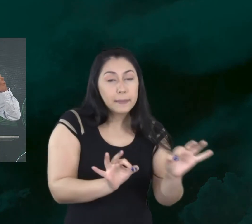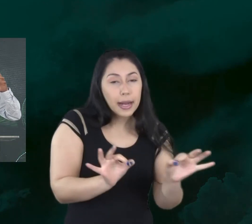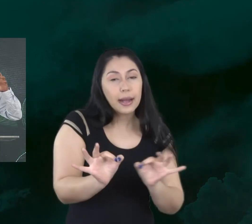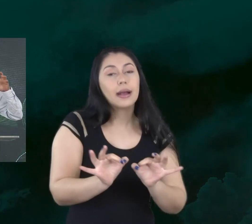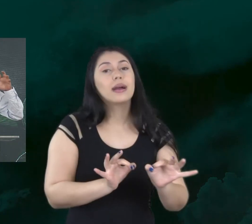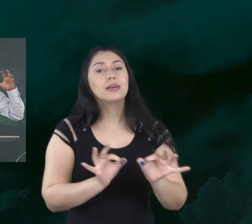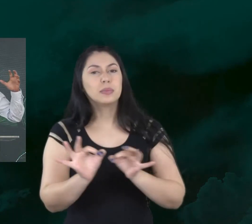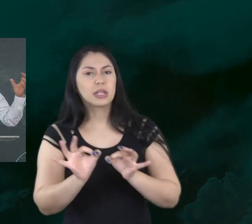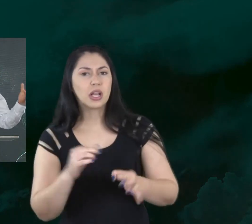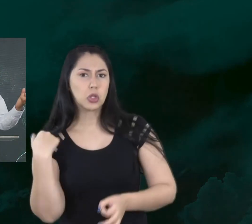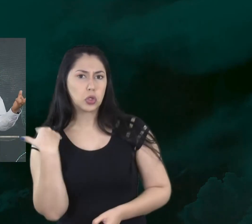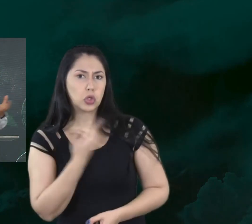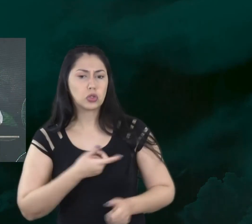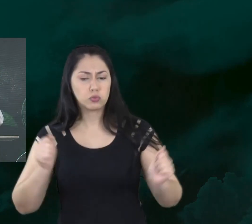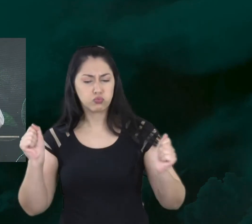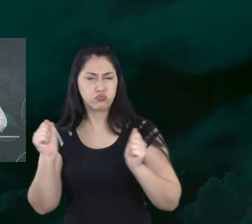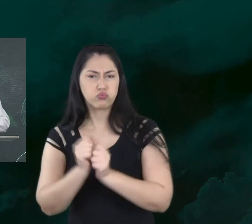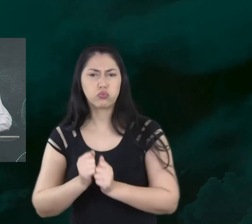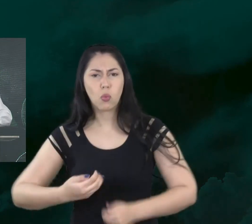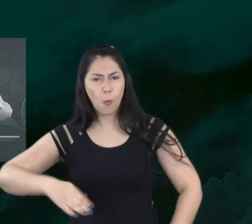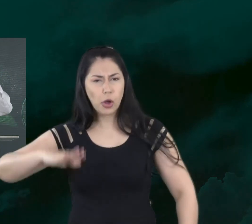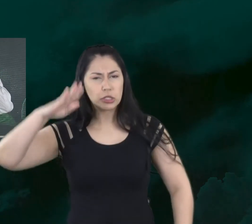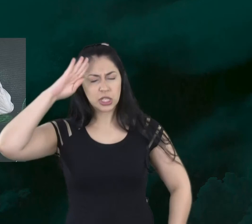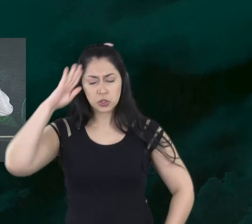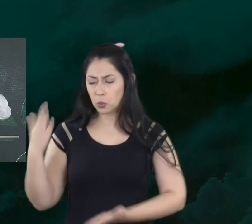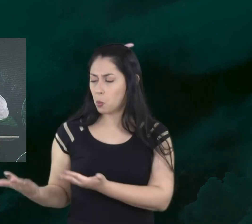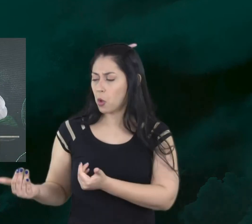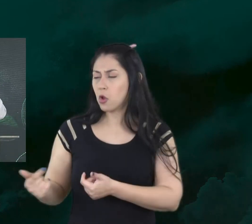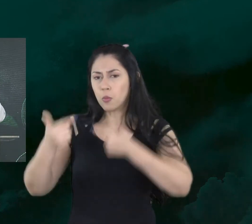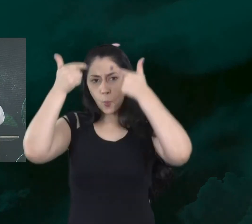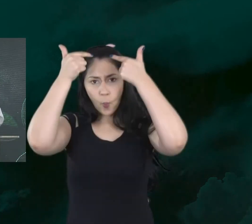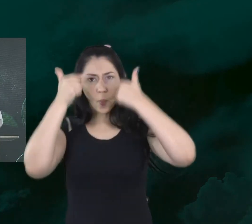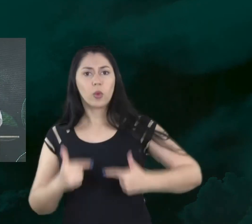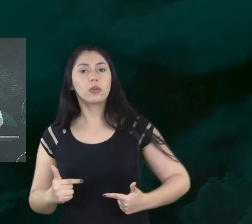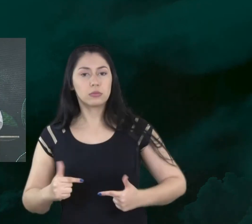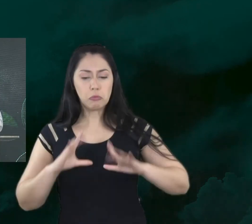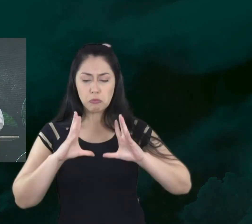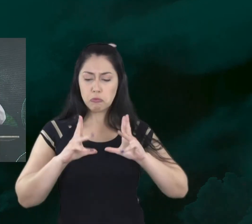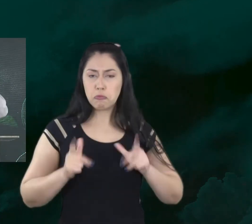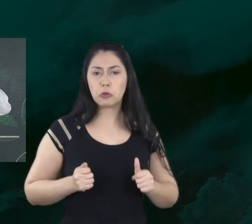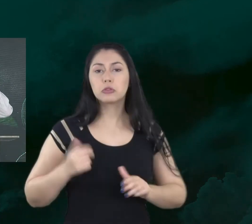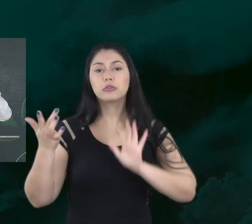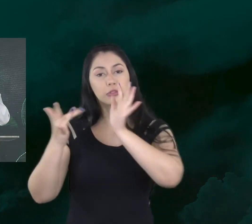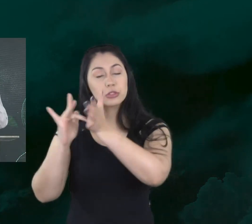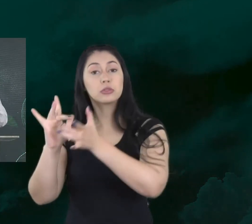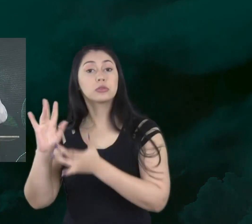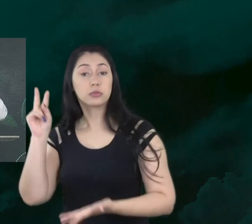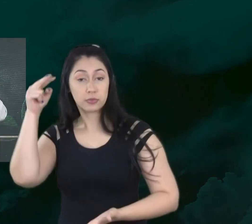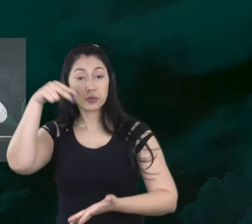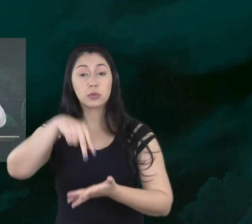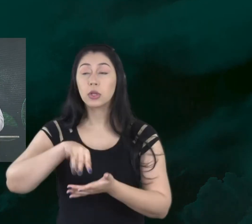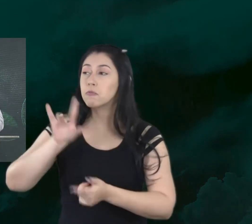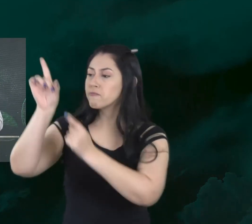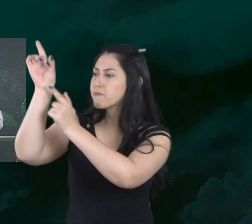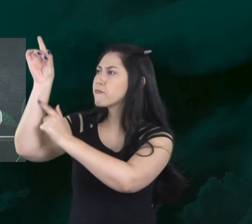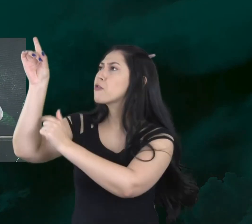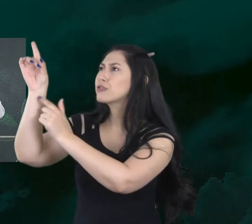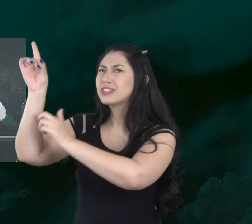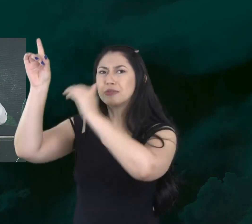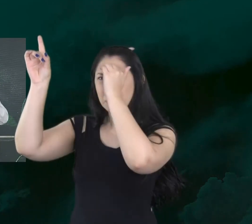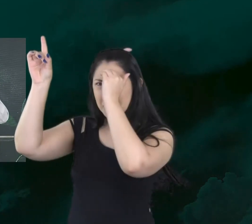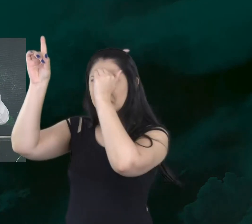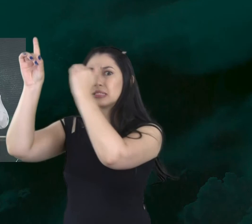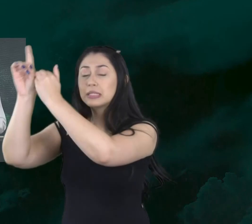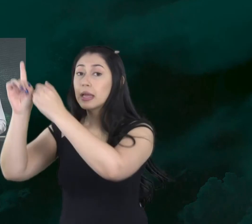esse exército de jovens santos para trazer o Senhor de volta. A vontade do Senhor será cumprida, mas é